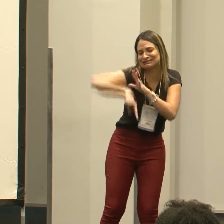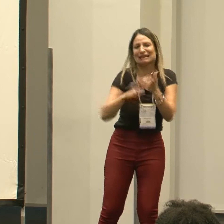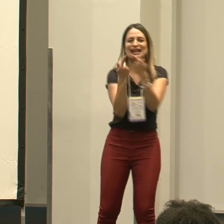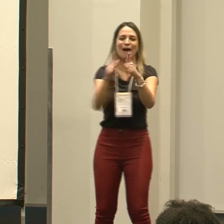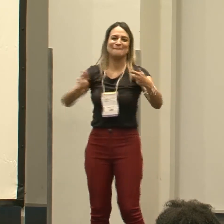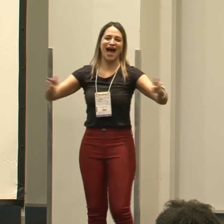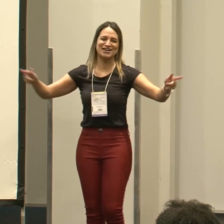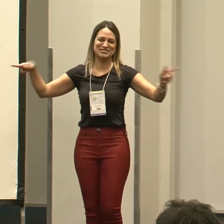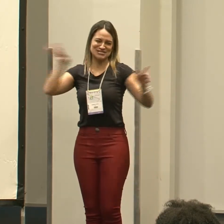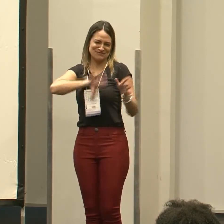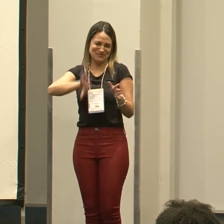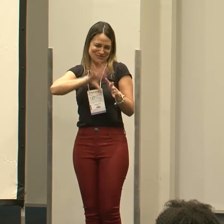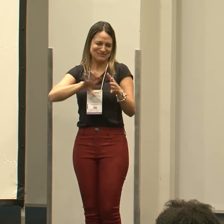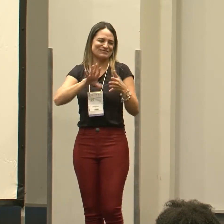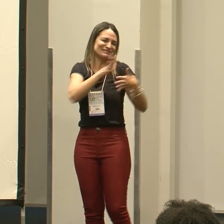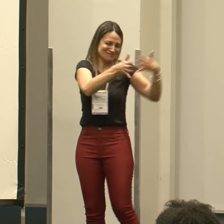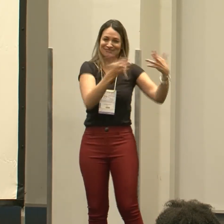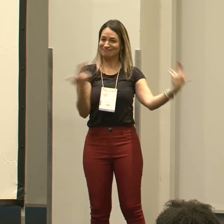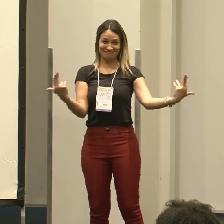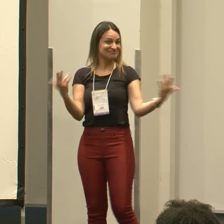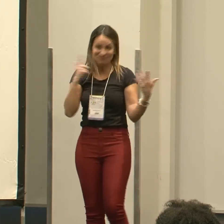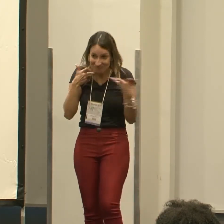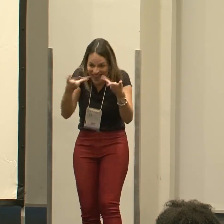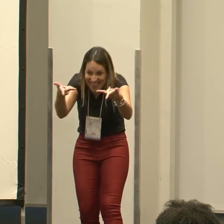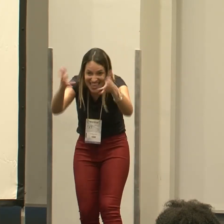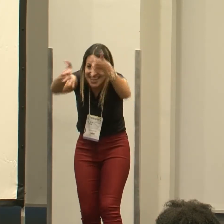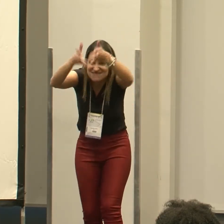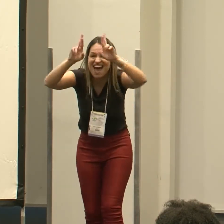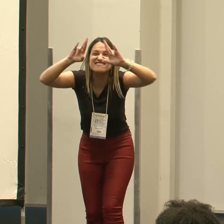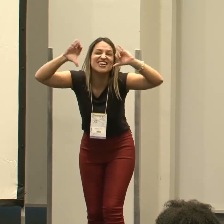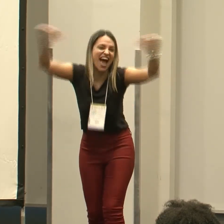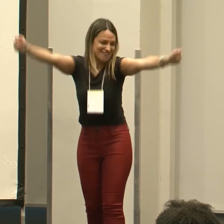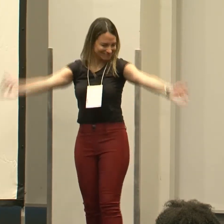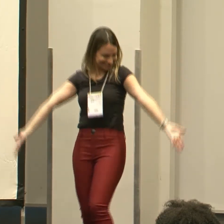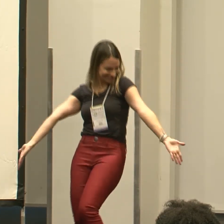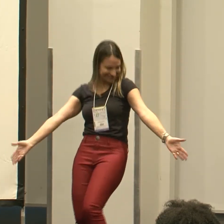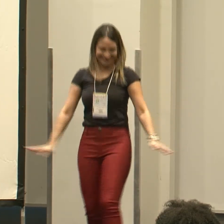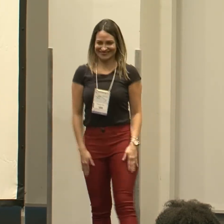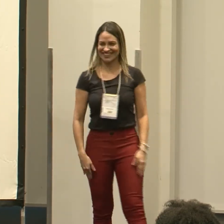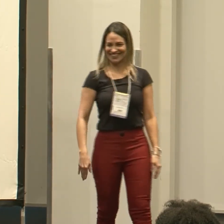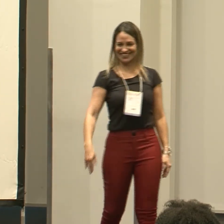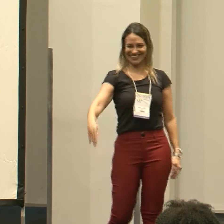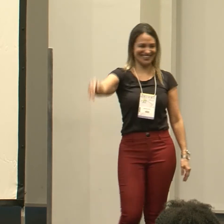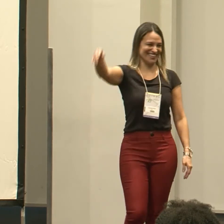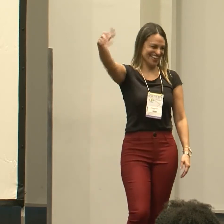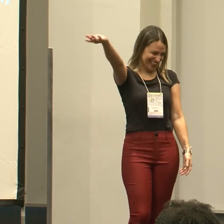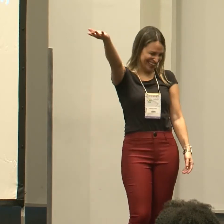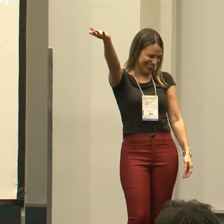Narrativa, afirmativa, interrogativa, enfim. Não falei que Libras é língua, assim como a língua portuguesa.